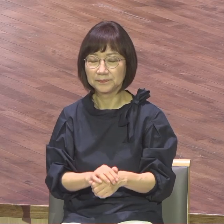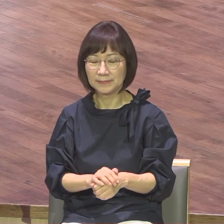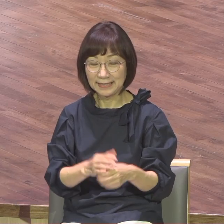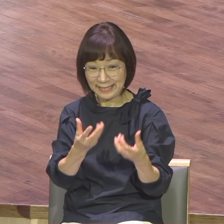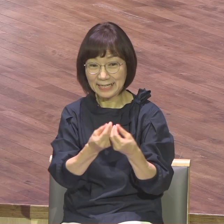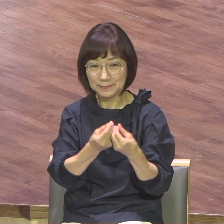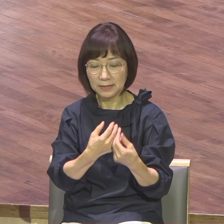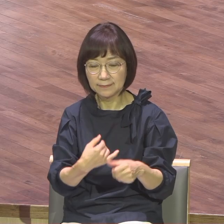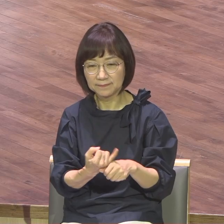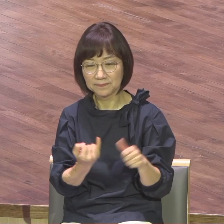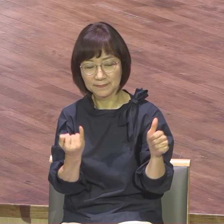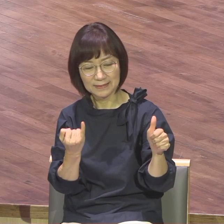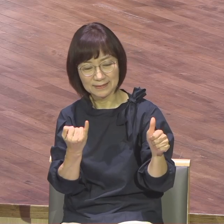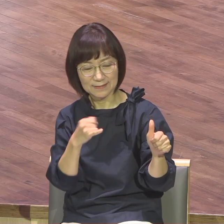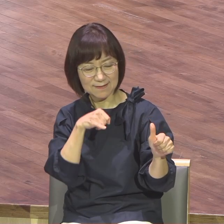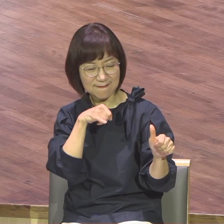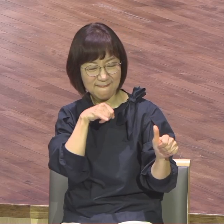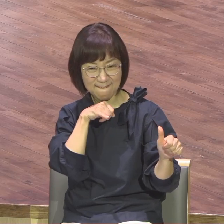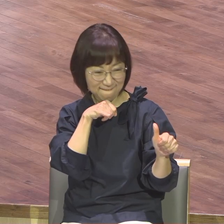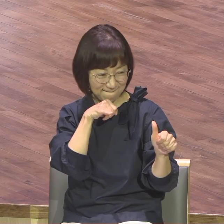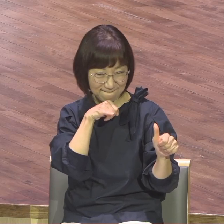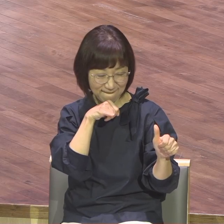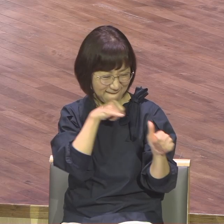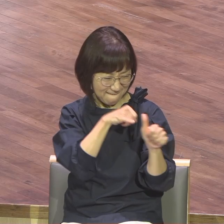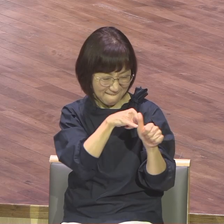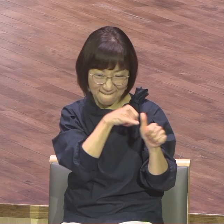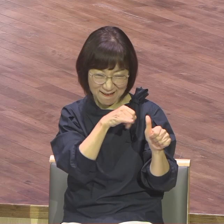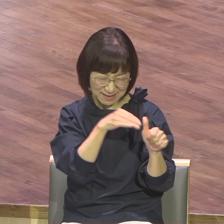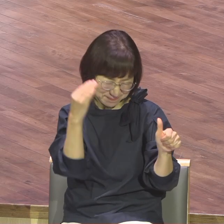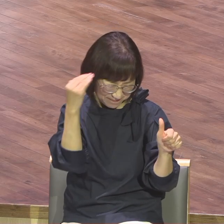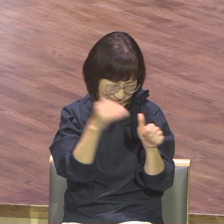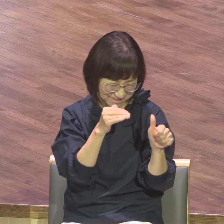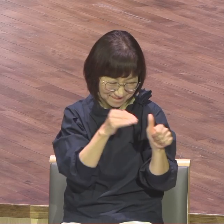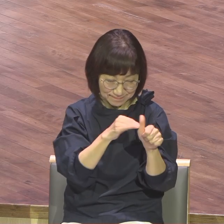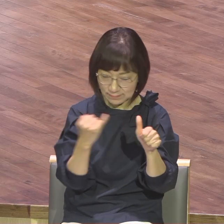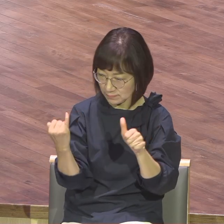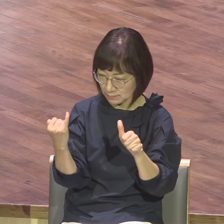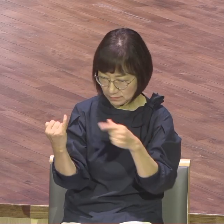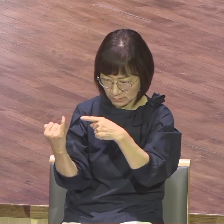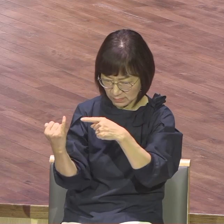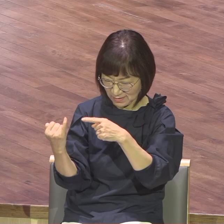만든다. 이 귀신아, 우리 마누라에게 쌍불로 하라. 그러면 정신 번쩍 차려요.